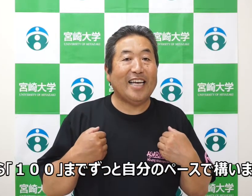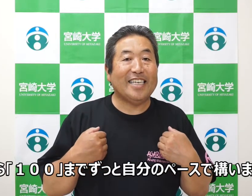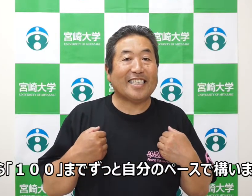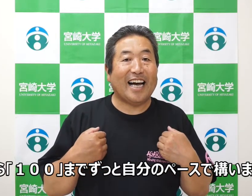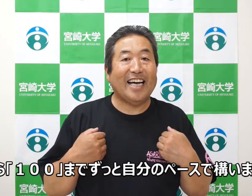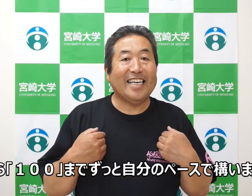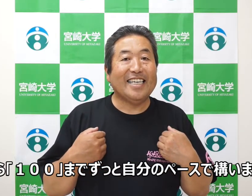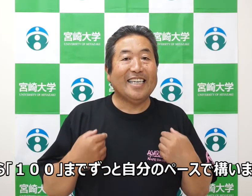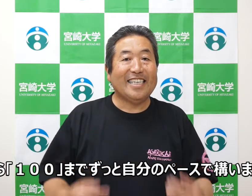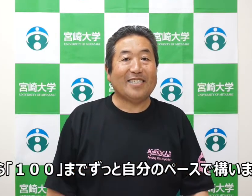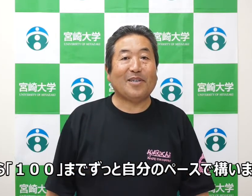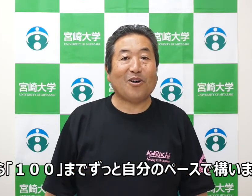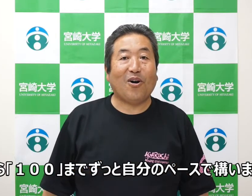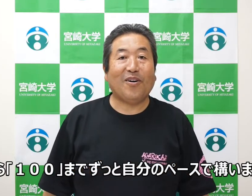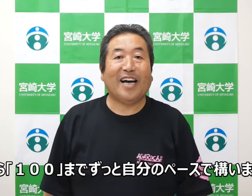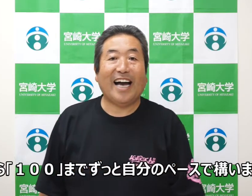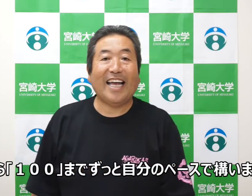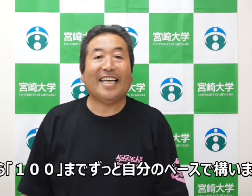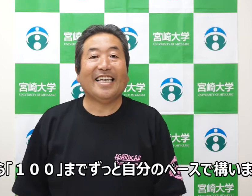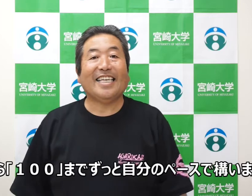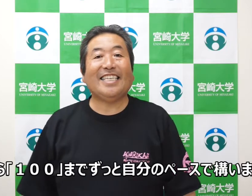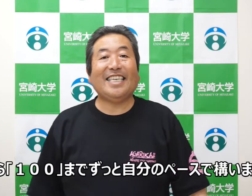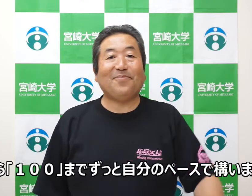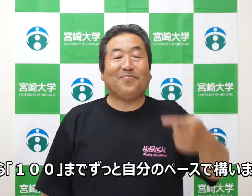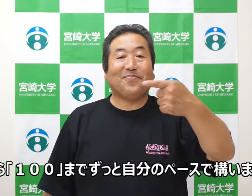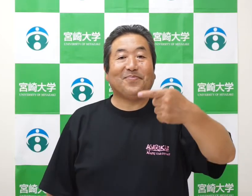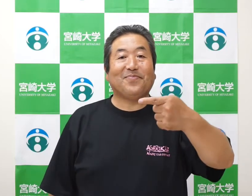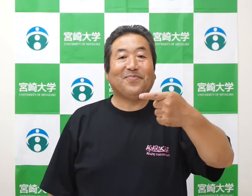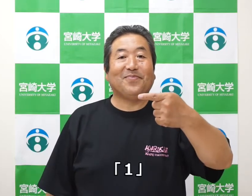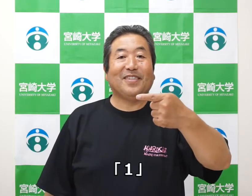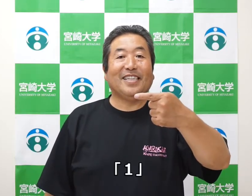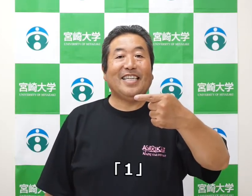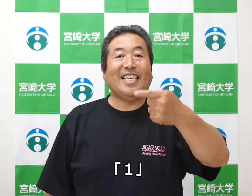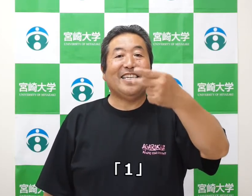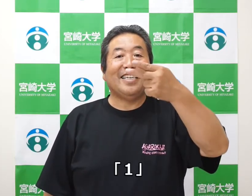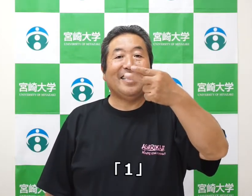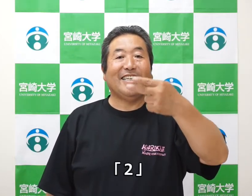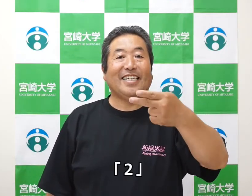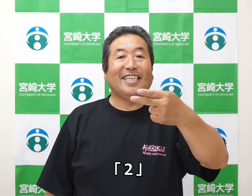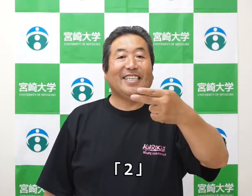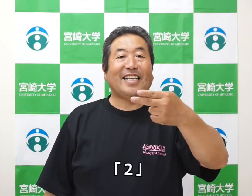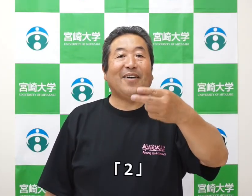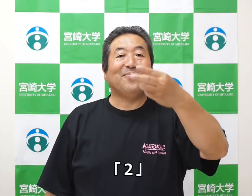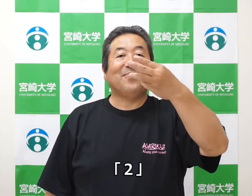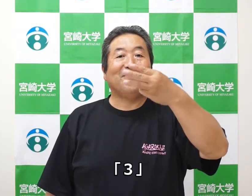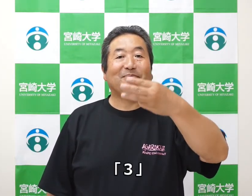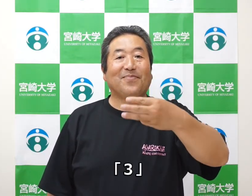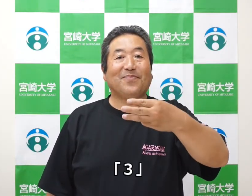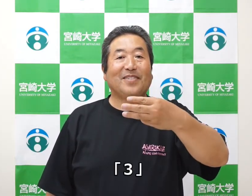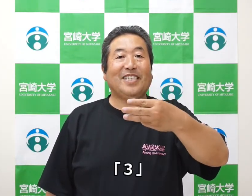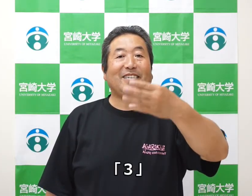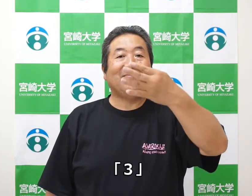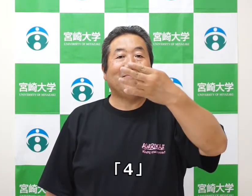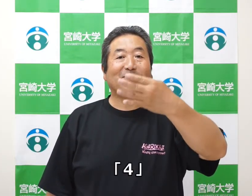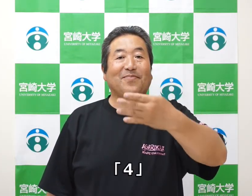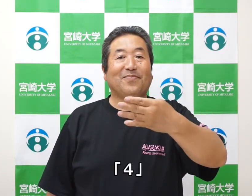ですか？いきますよ。はい。1、2、3、4、